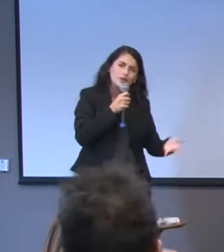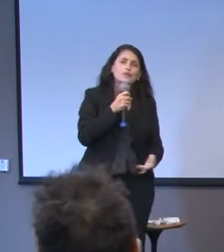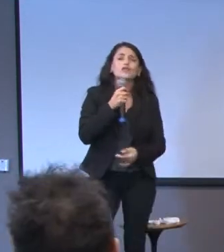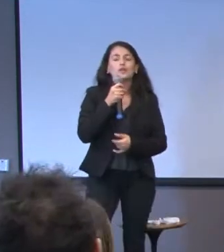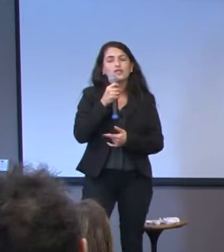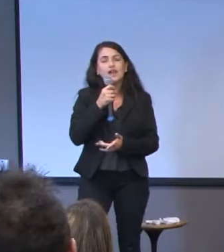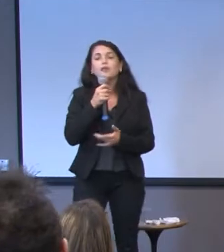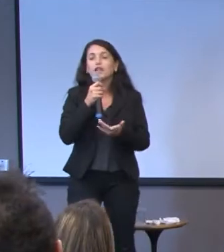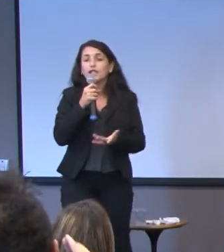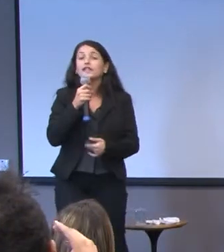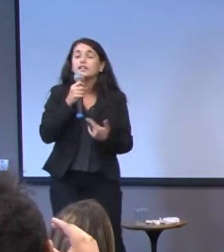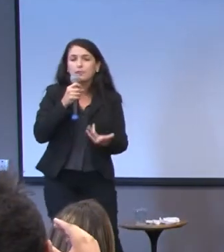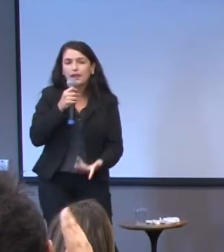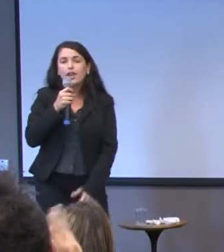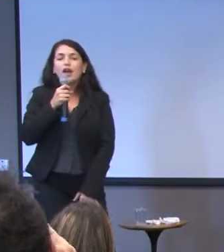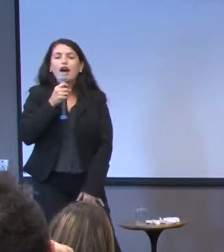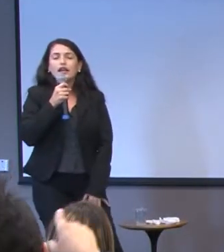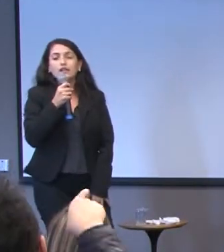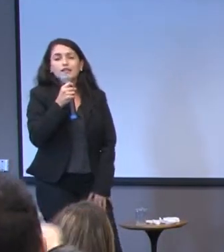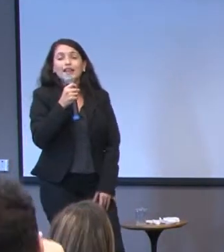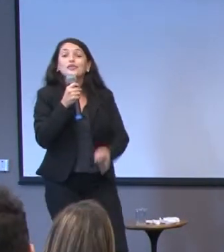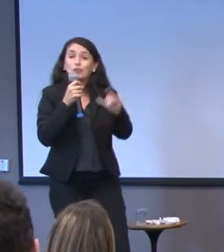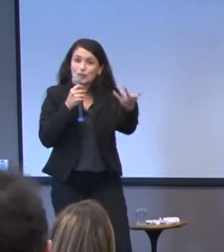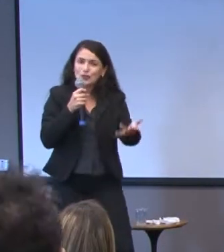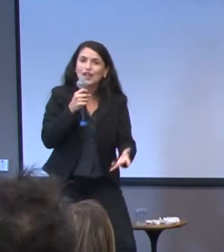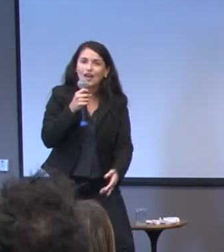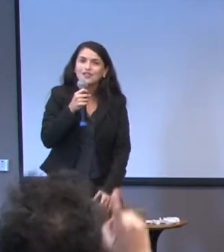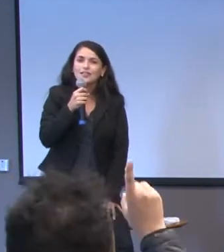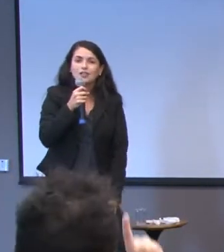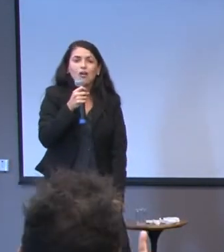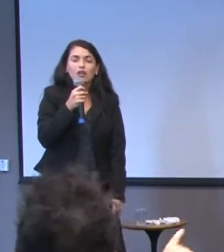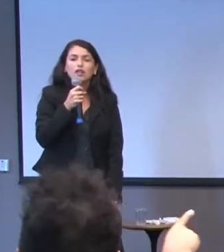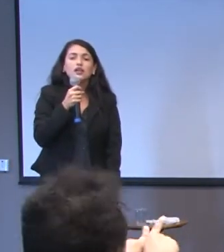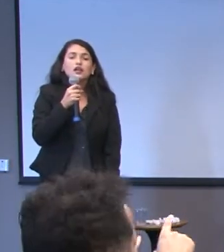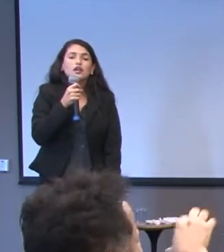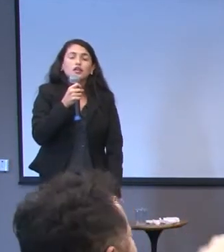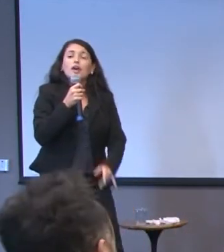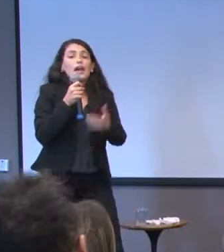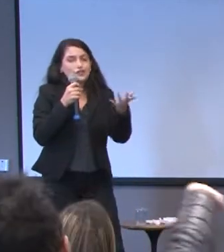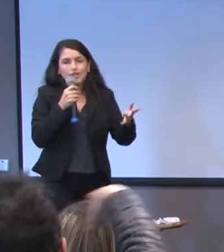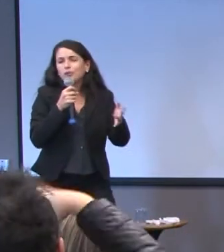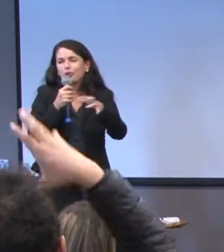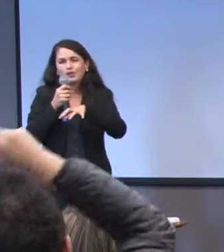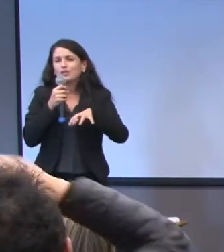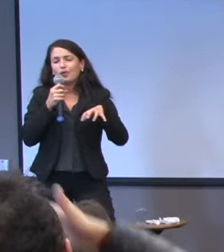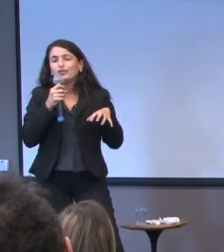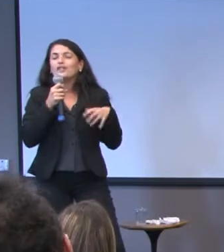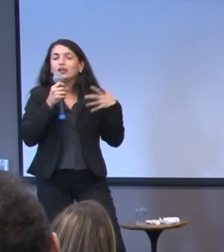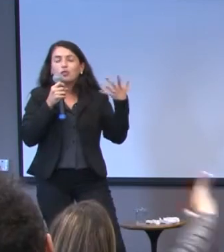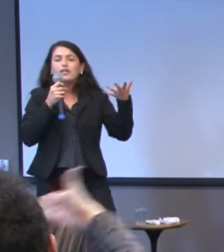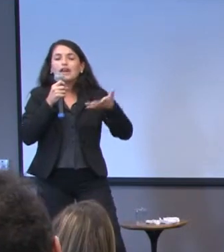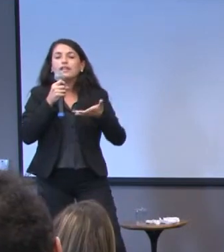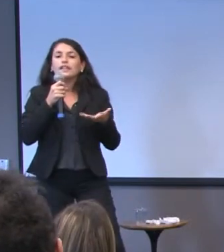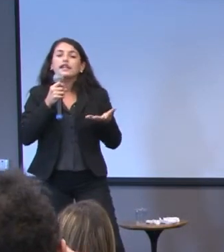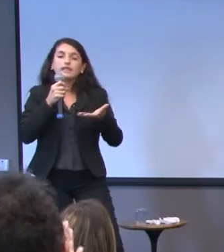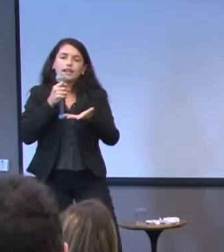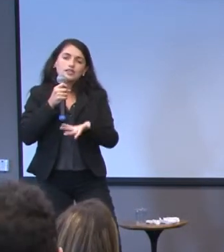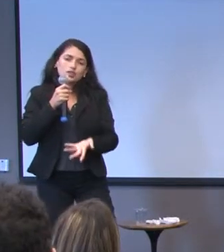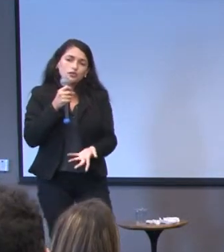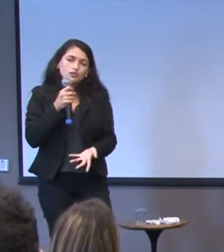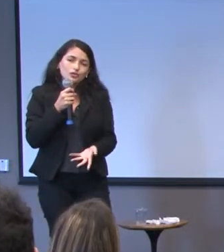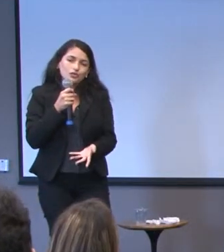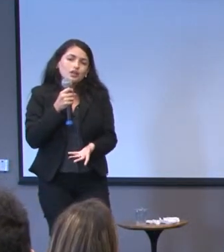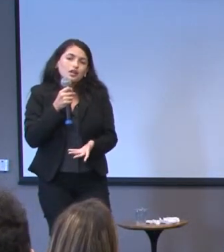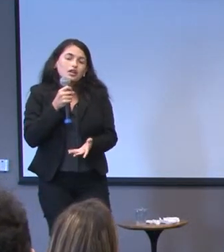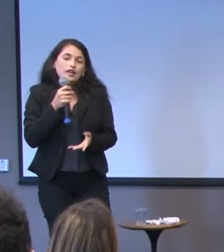aprender, os professores conseguem aprender também a língua de sinais, os funcionários da escola. diretores, todos, né, conseguem ali